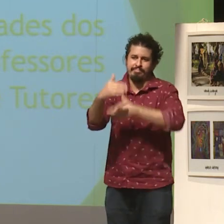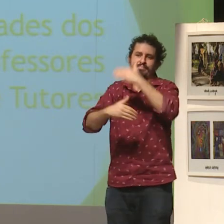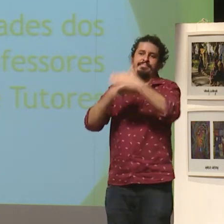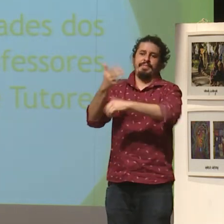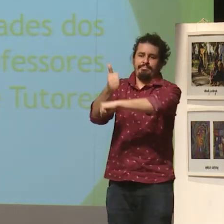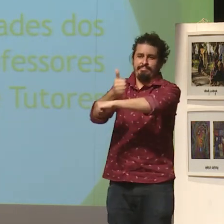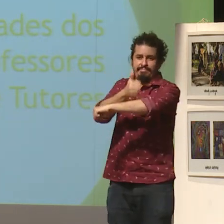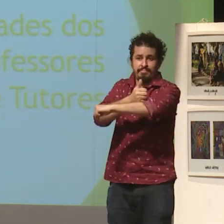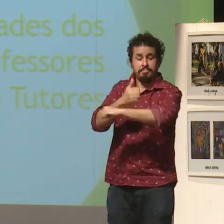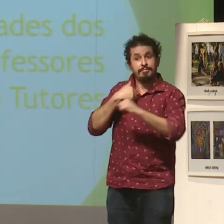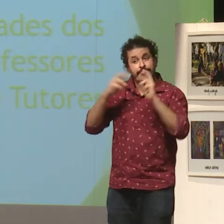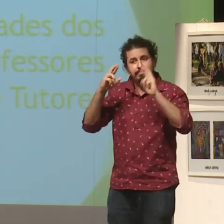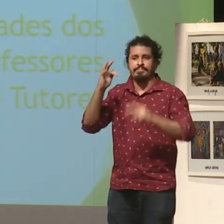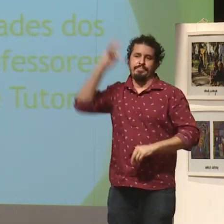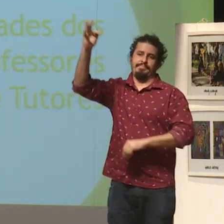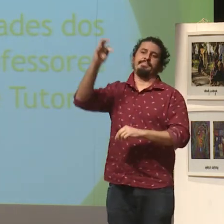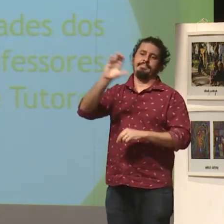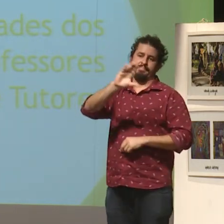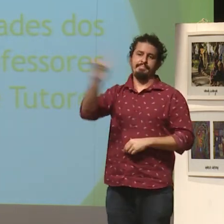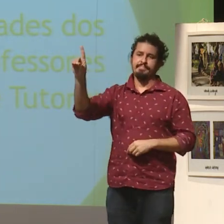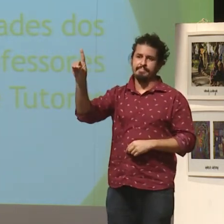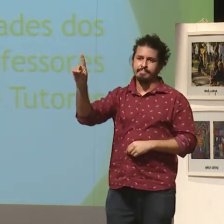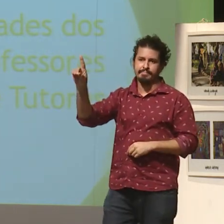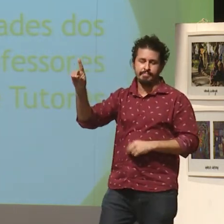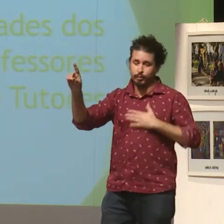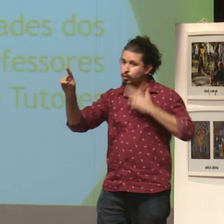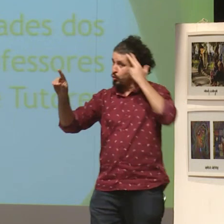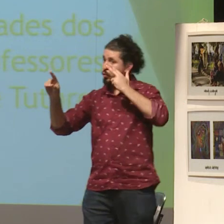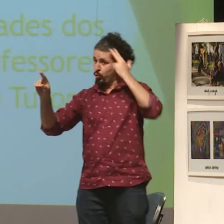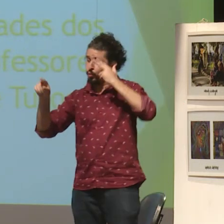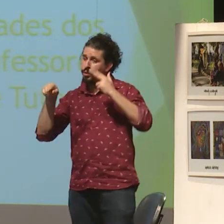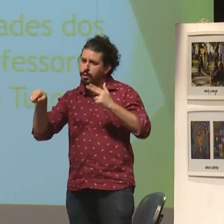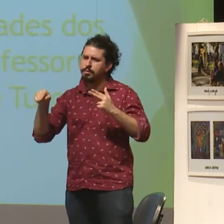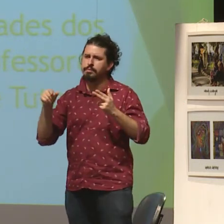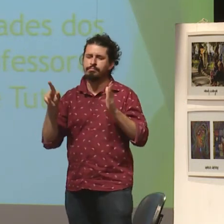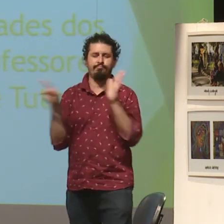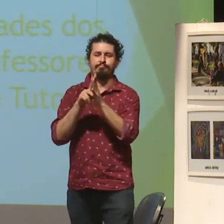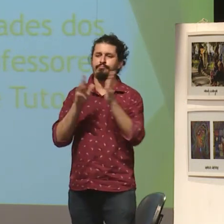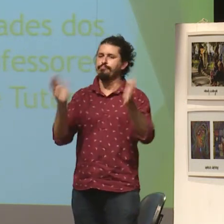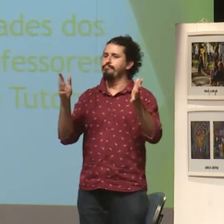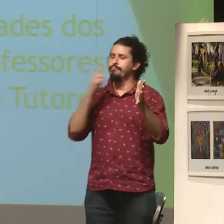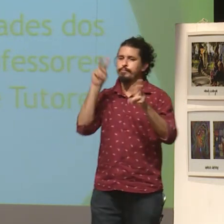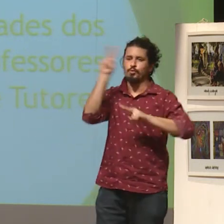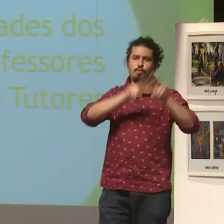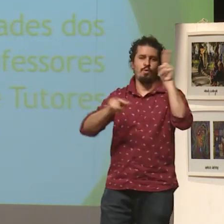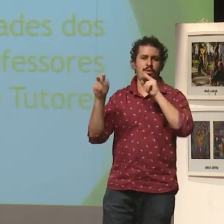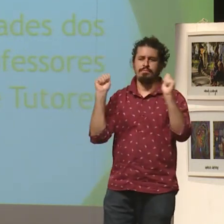como professor, entendeu? Eu tomara que vocês consigam, né, também. Porque, assim, porque a língua de